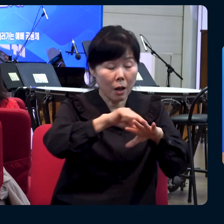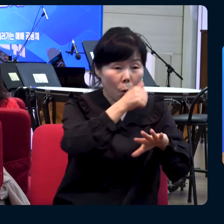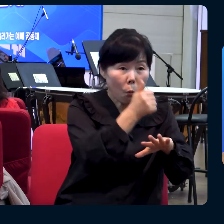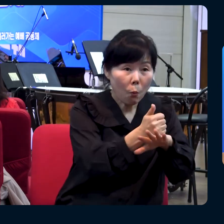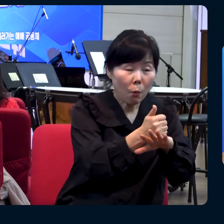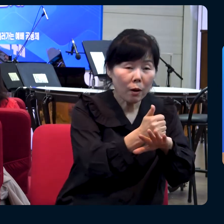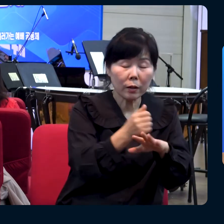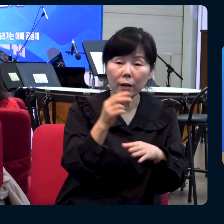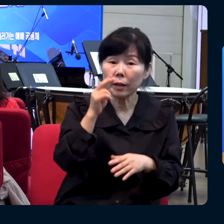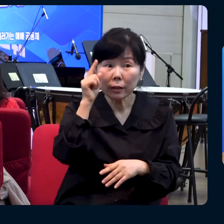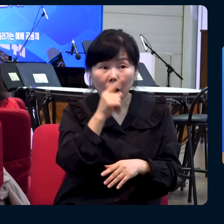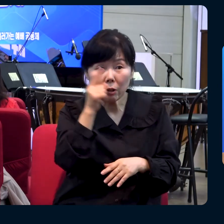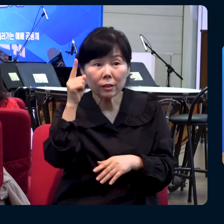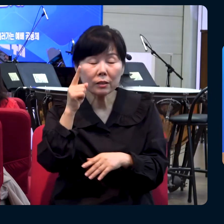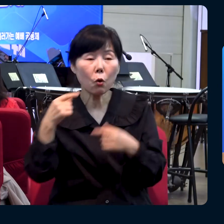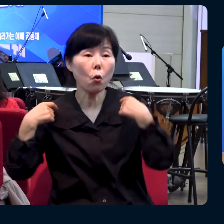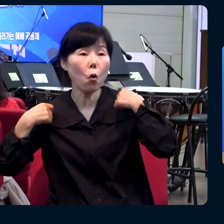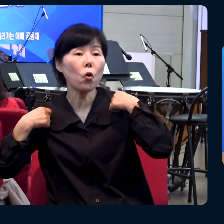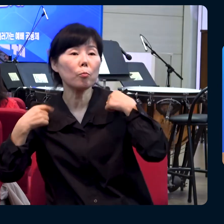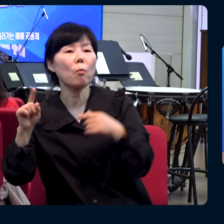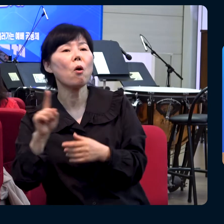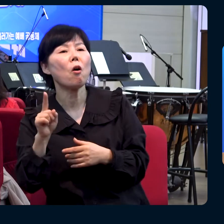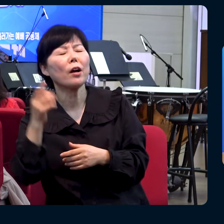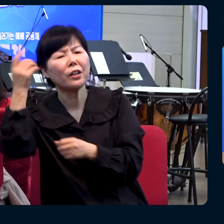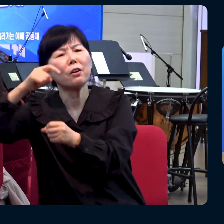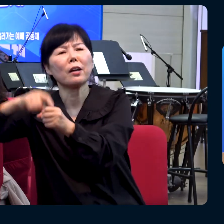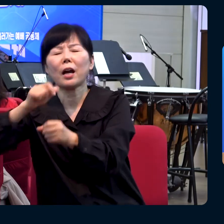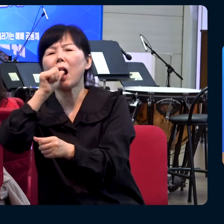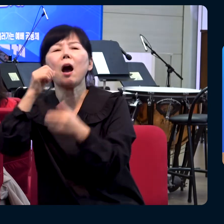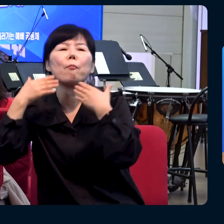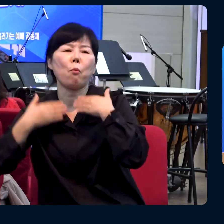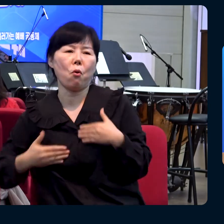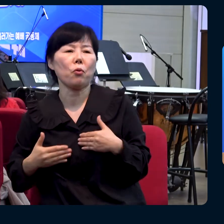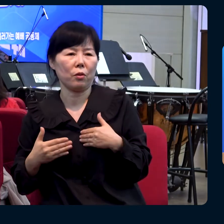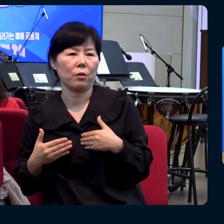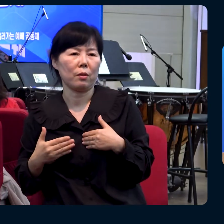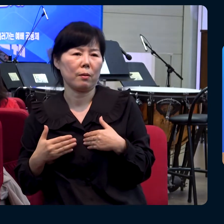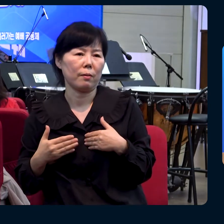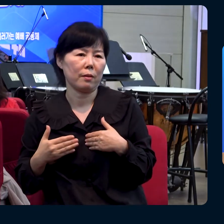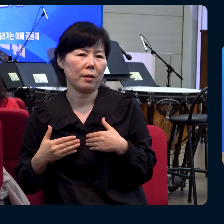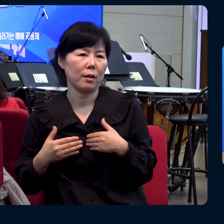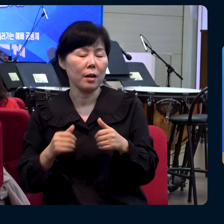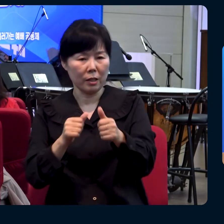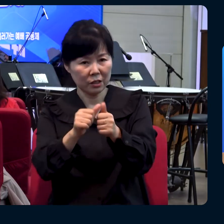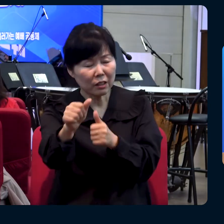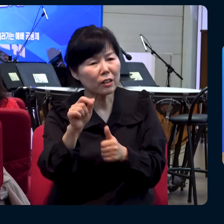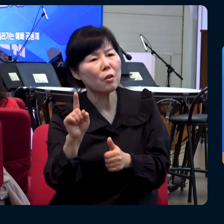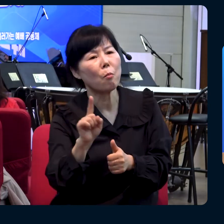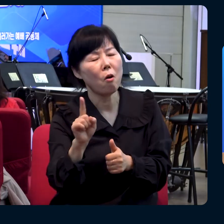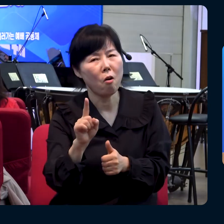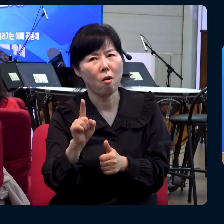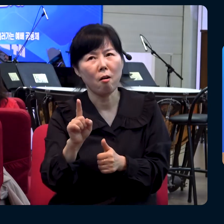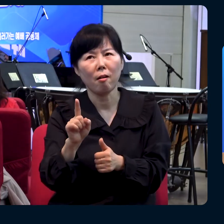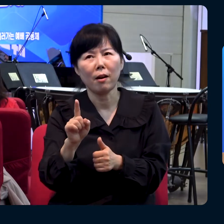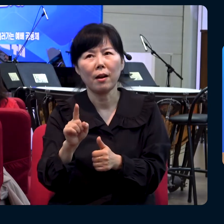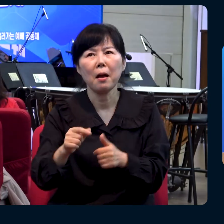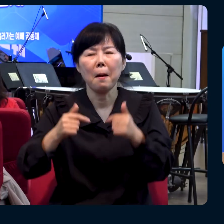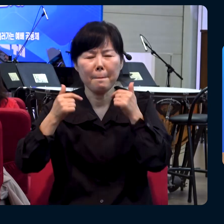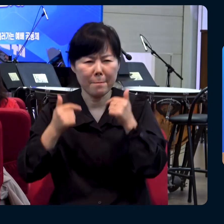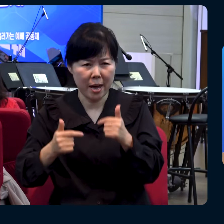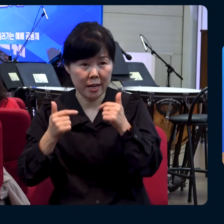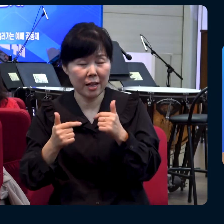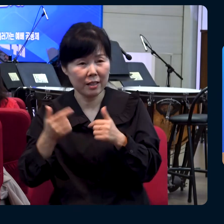입었으니까 영의 갑옷을 입은 것입니다. 할렐루야. 승리가 뭐냐 이거예요. 한번 따라하실까요? 승리는